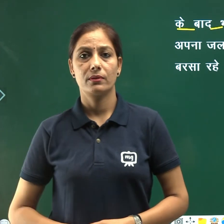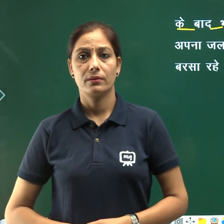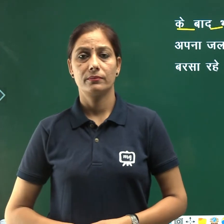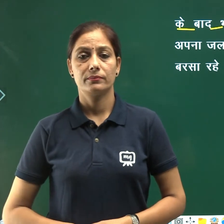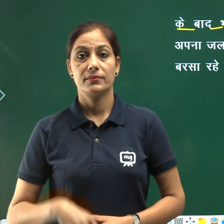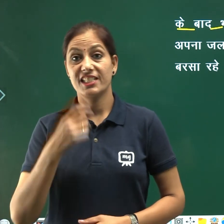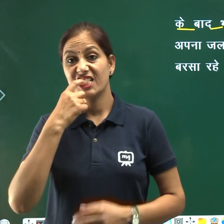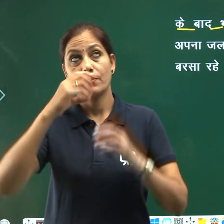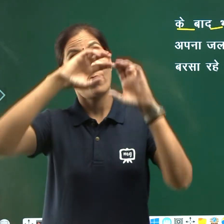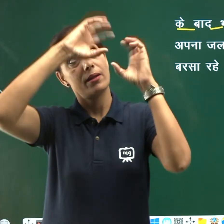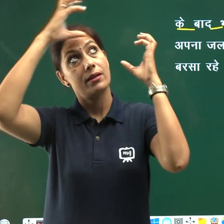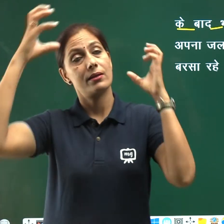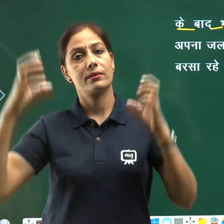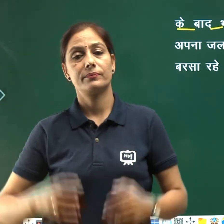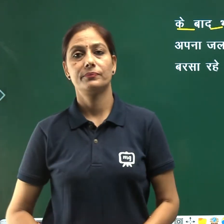बादल